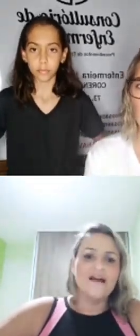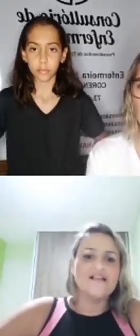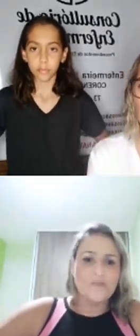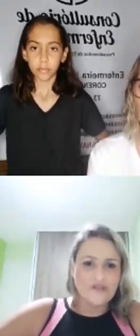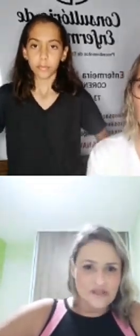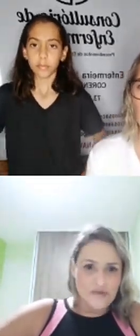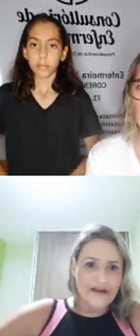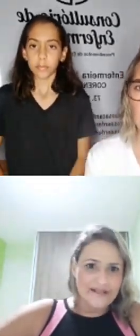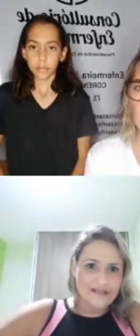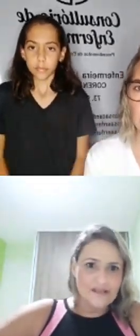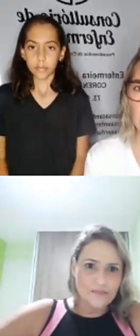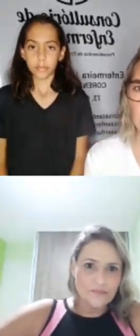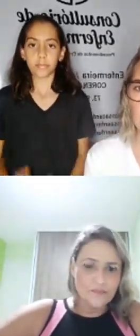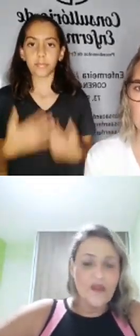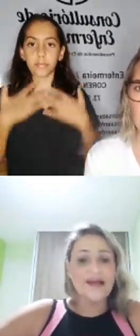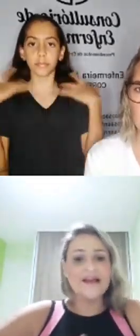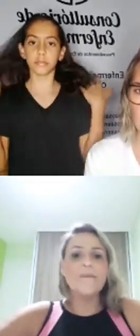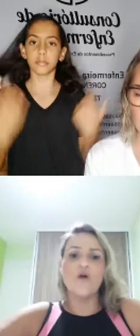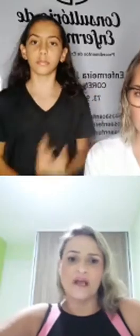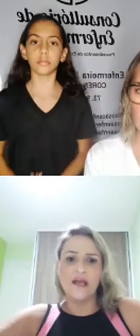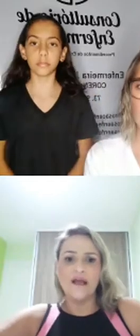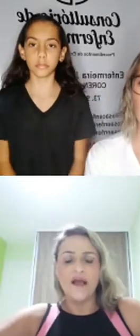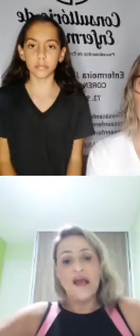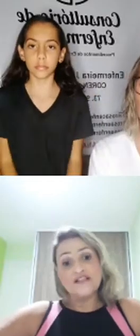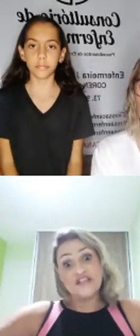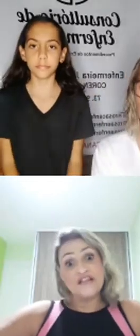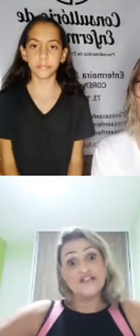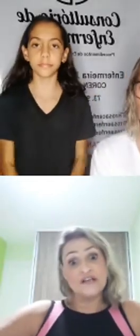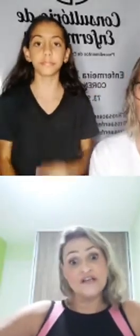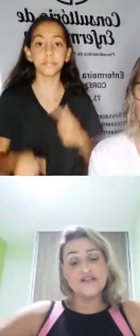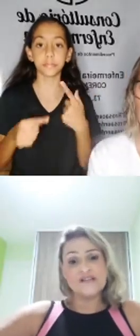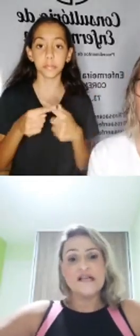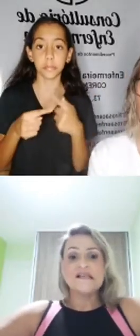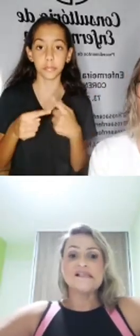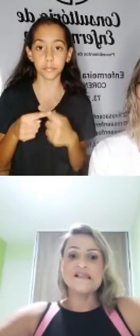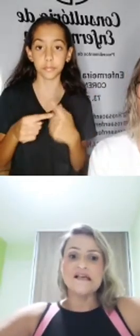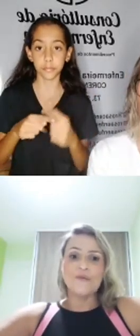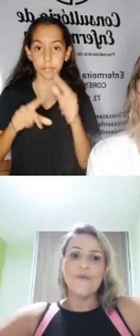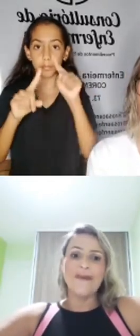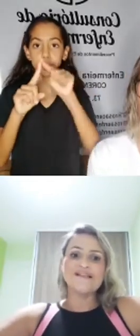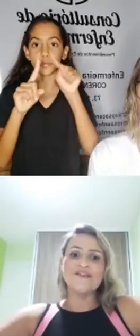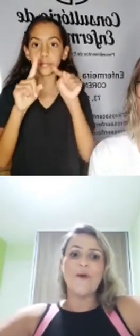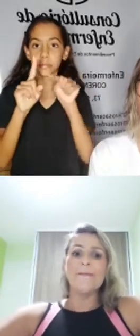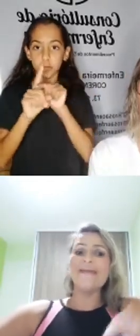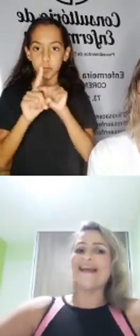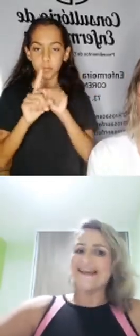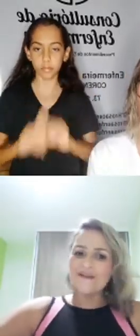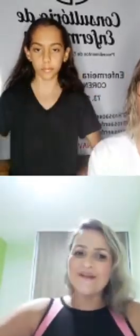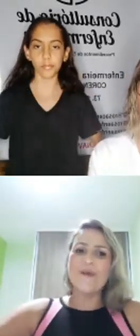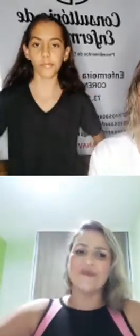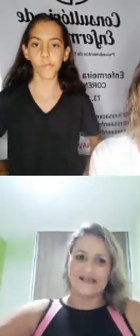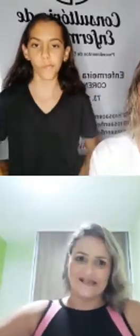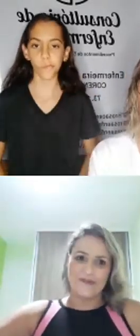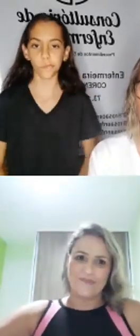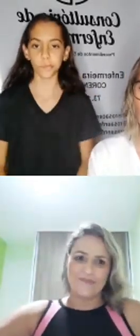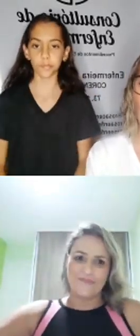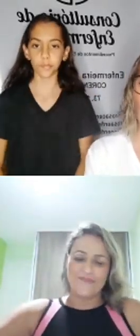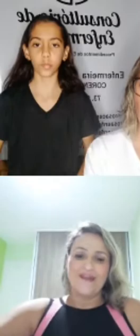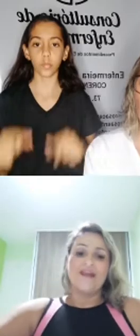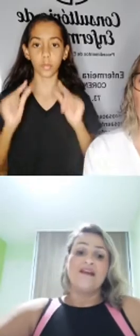para dar respostas concretas. Até porque gestantes são um percentual pequeno da